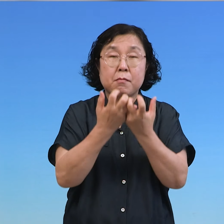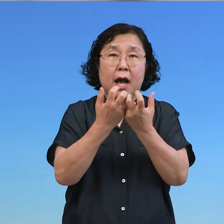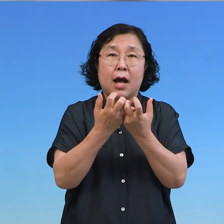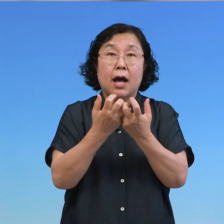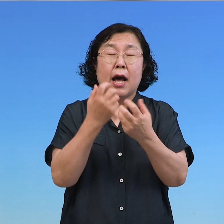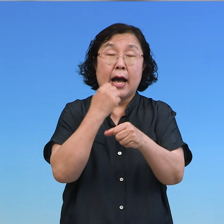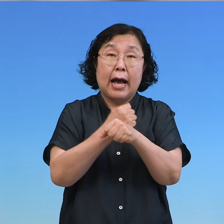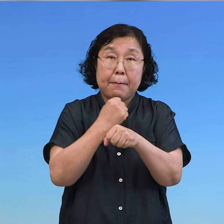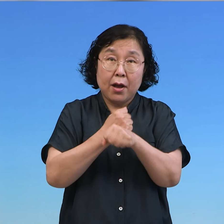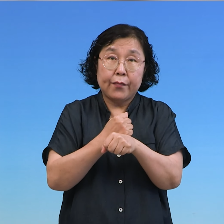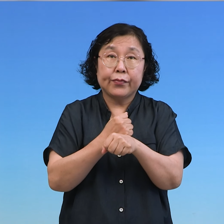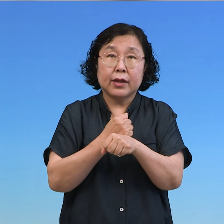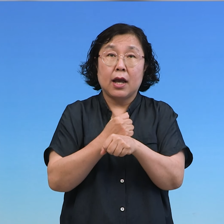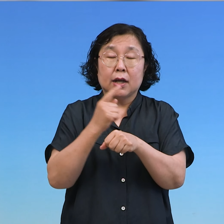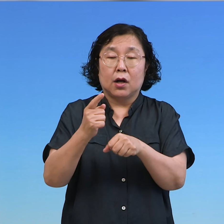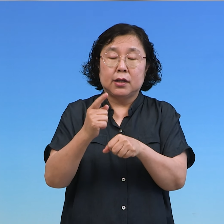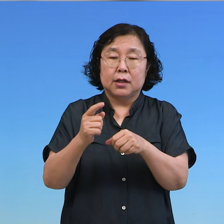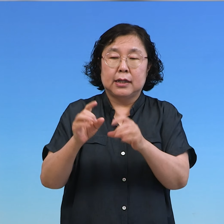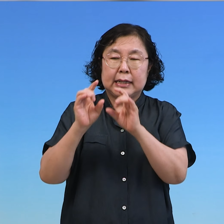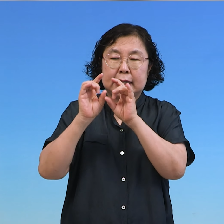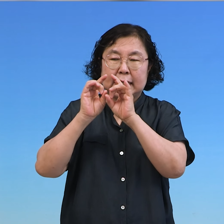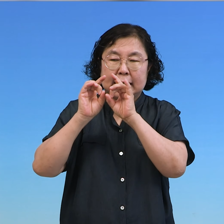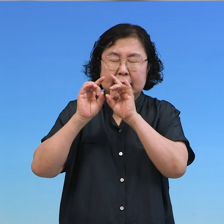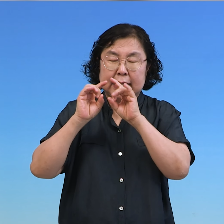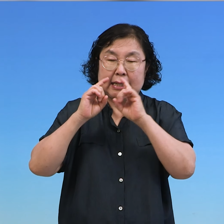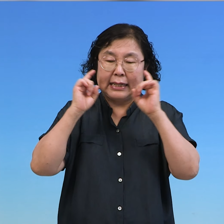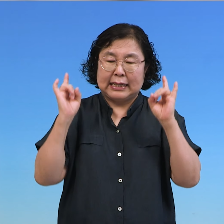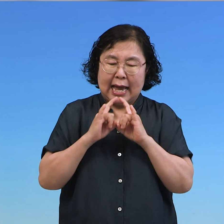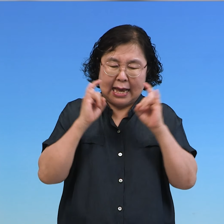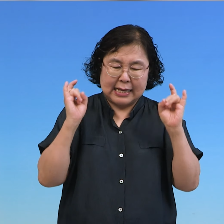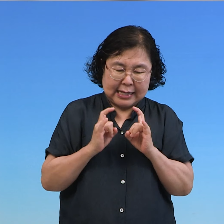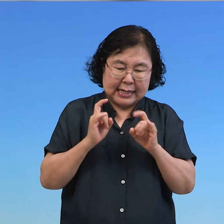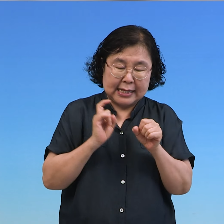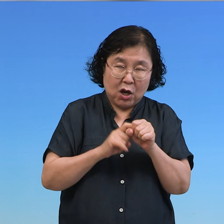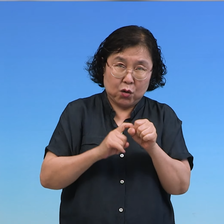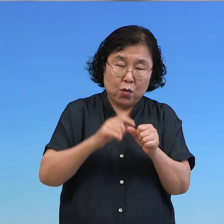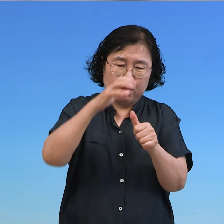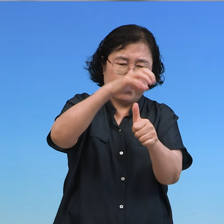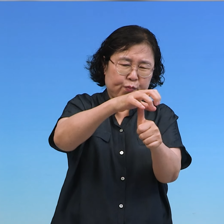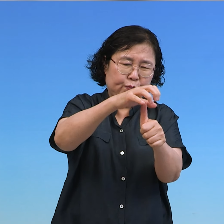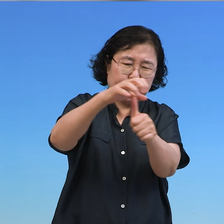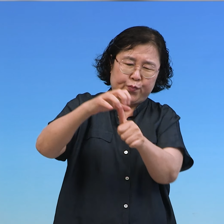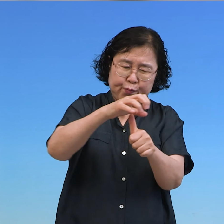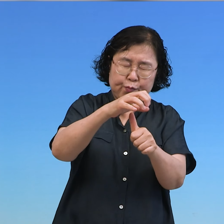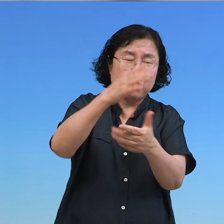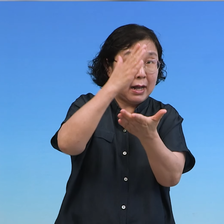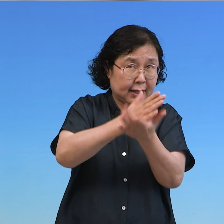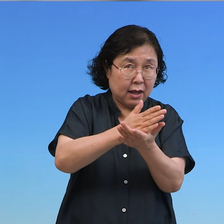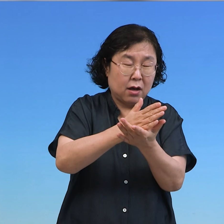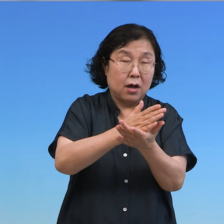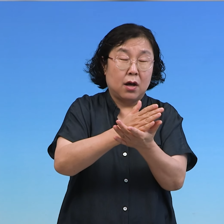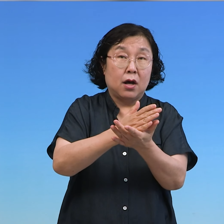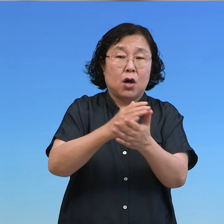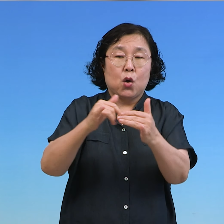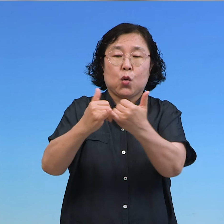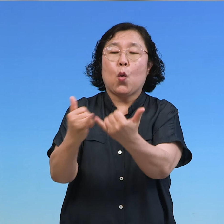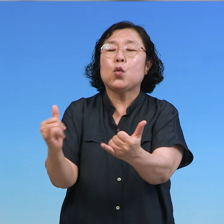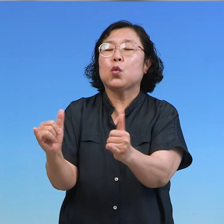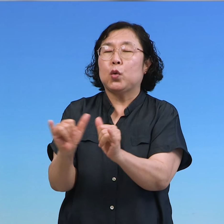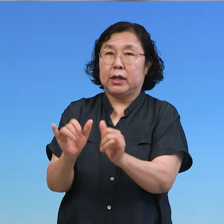내면이 말씀으로 채워졌다면 그걸 자꾸 개인적으로 가둬두지 말고 흘려보내는 겁니다 공동체를 통해서